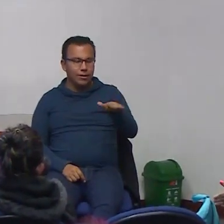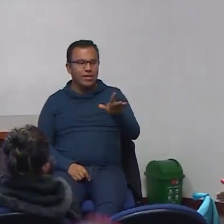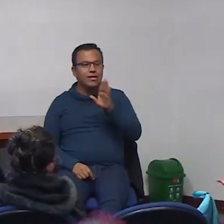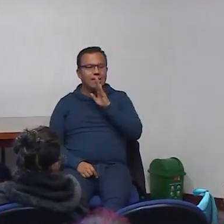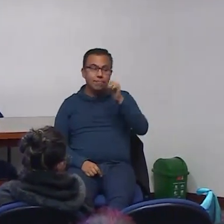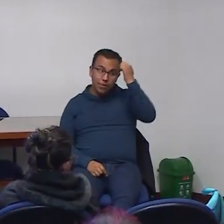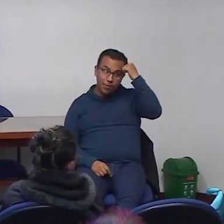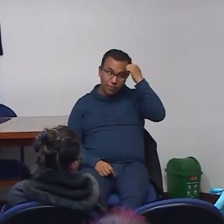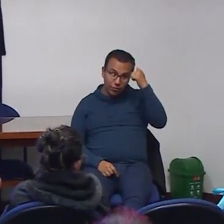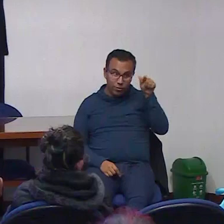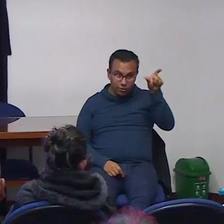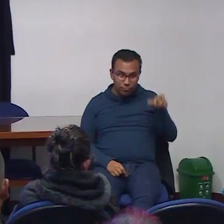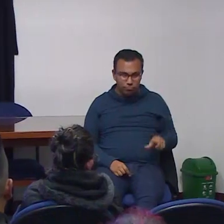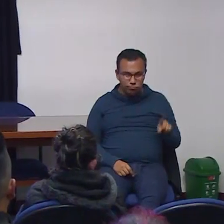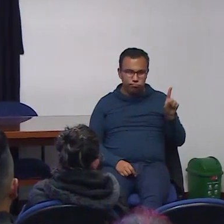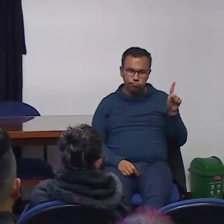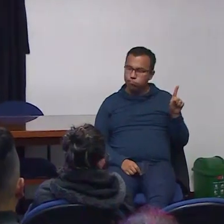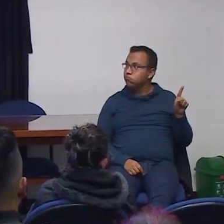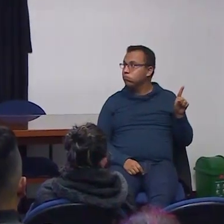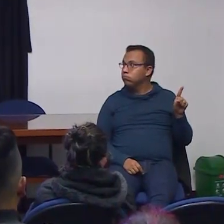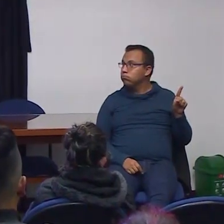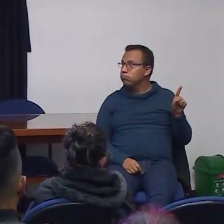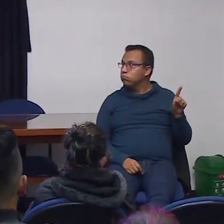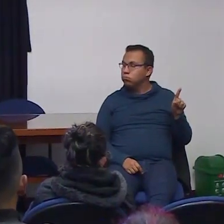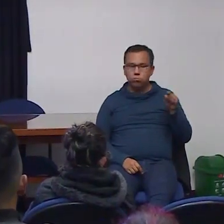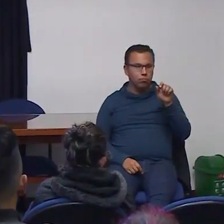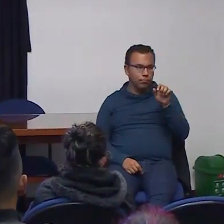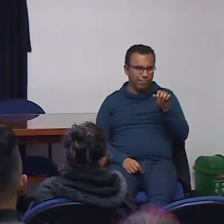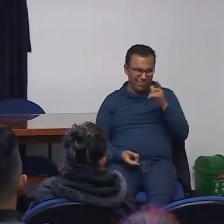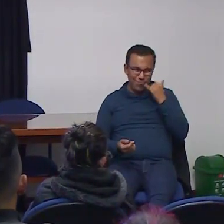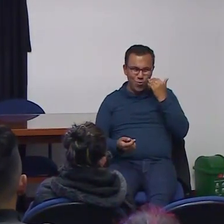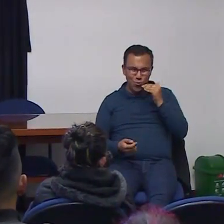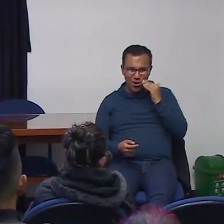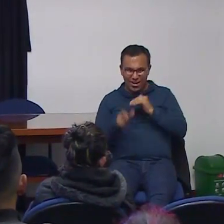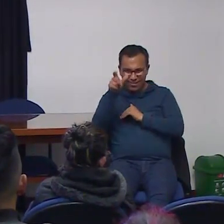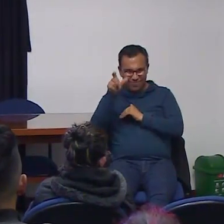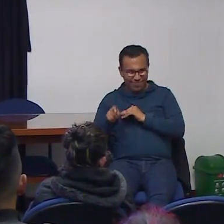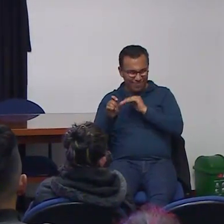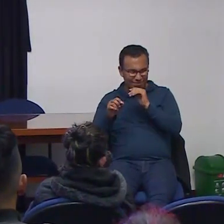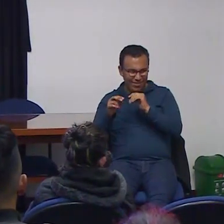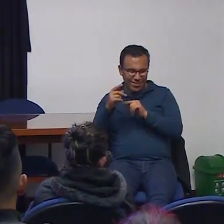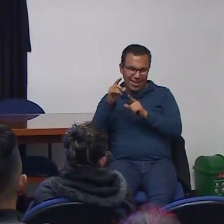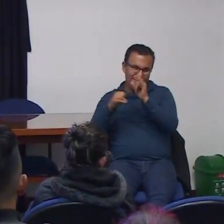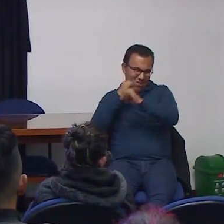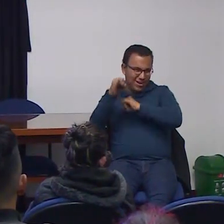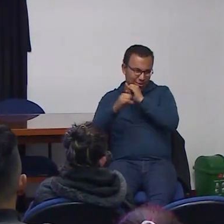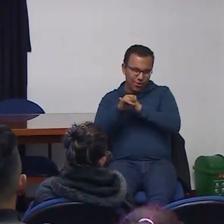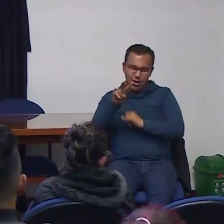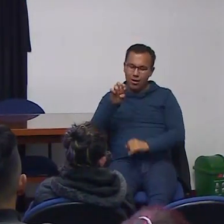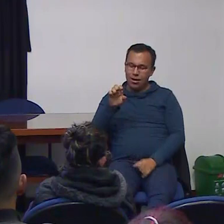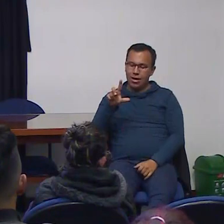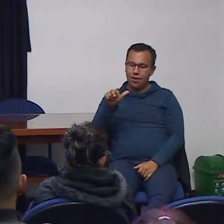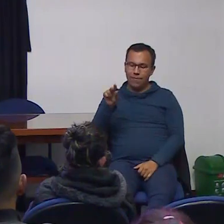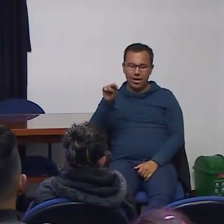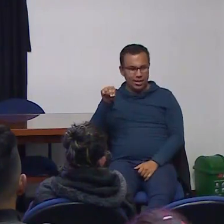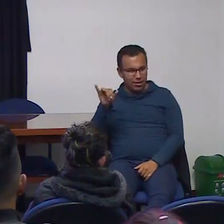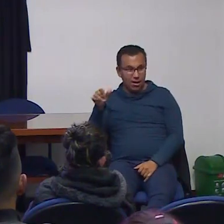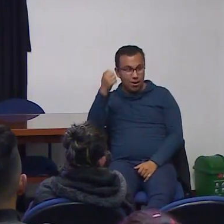mi maestra no eh evely glini la percusionista eh